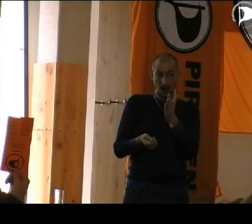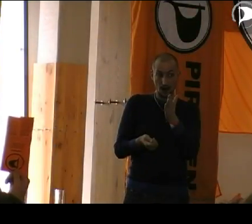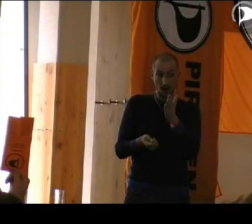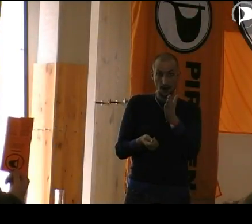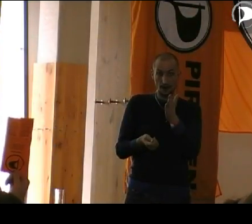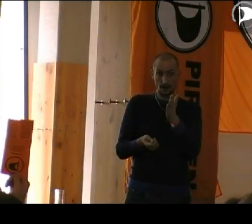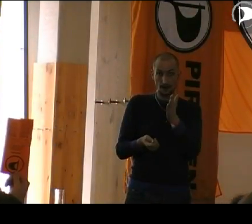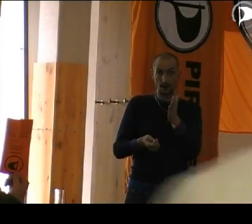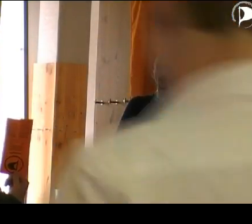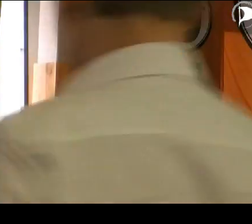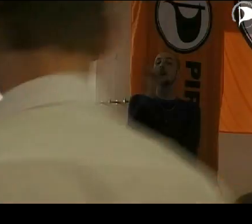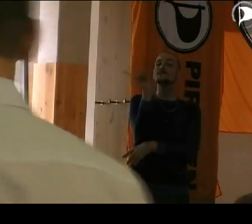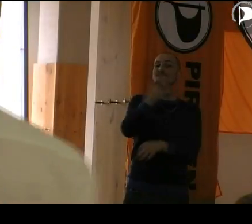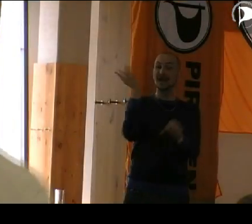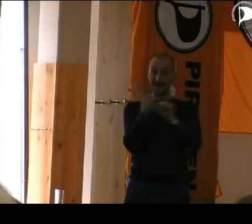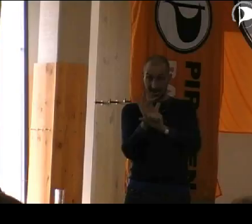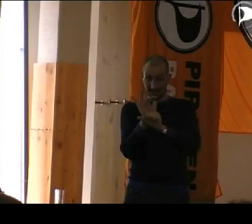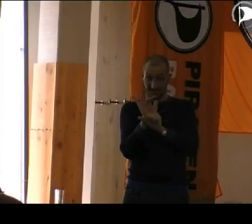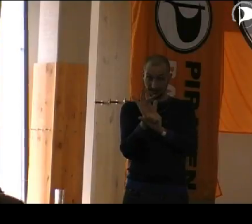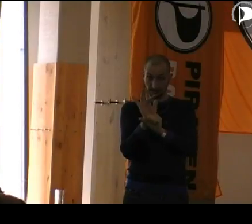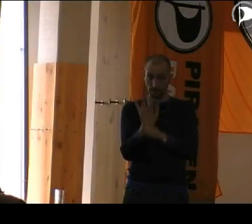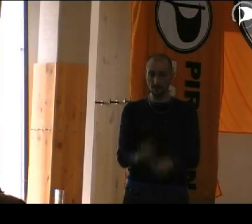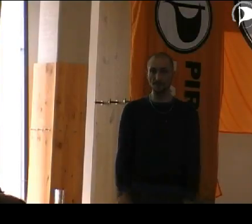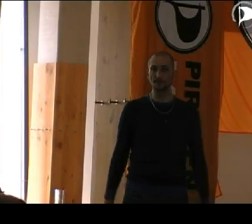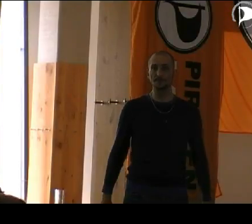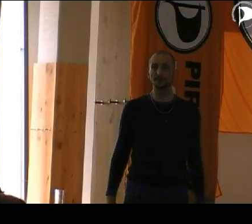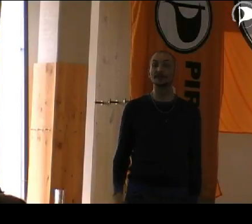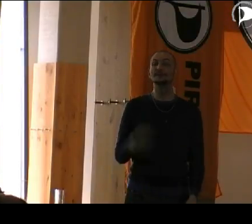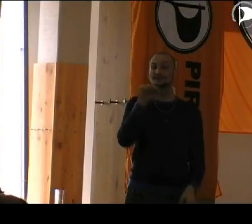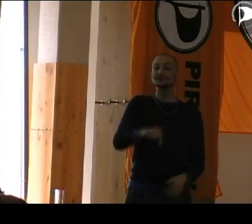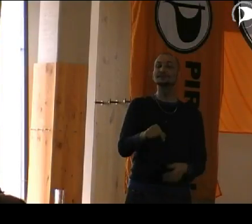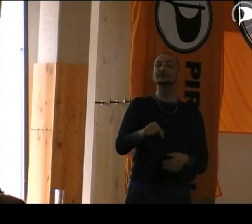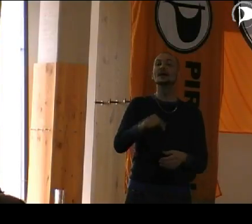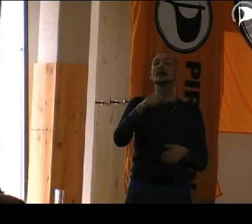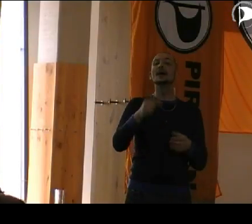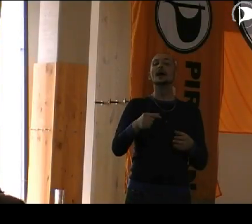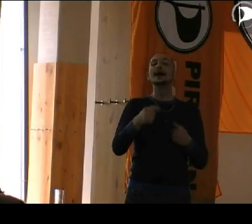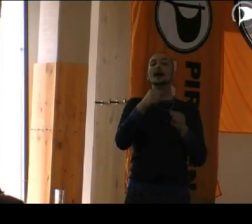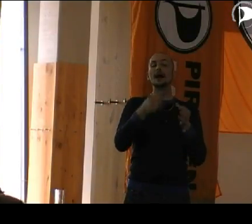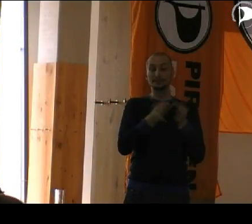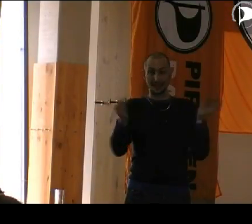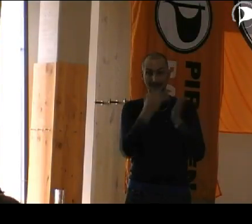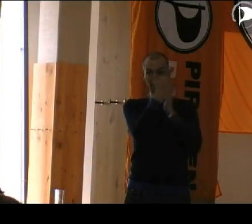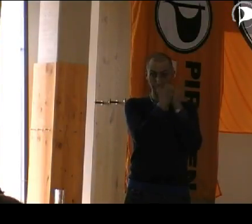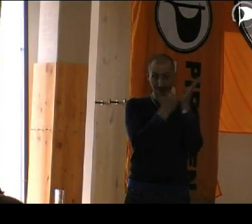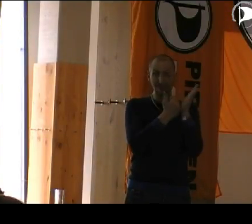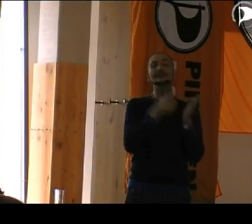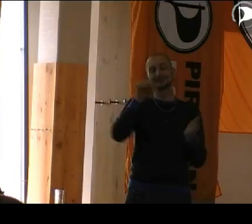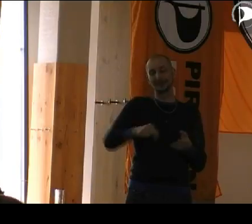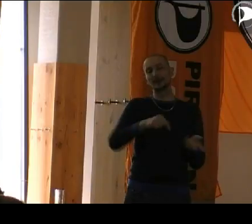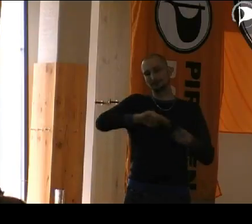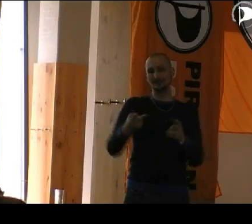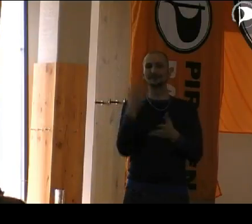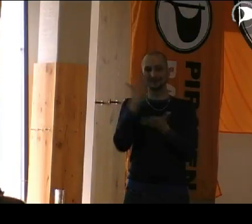wer ist dagegen dass man die tagesordnung und damit diesen tagen sollten geändert wird diskutiert über die 1